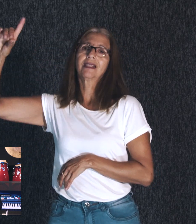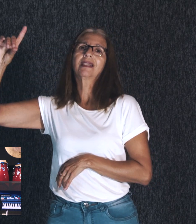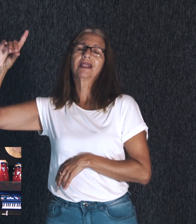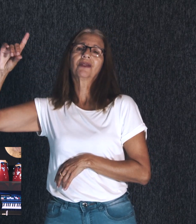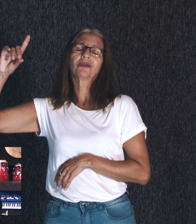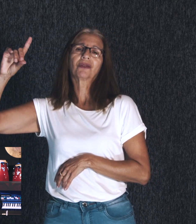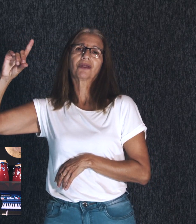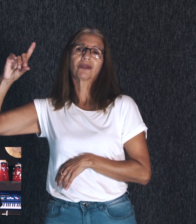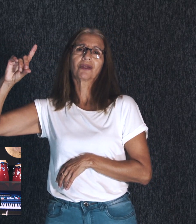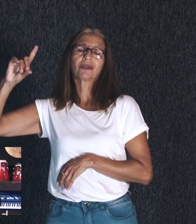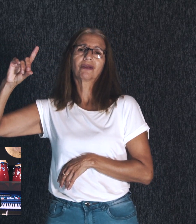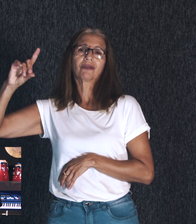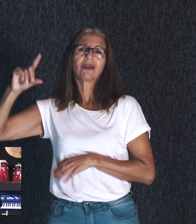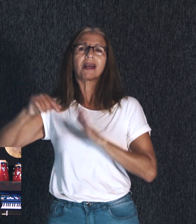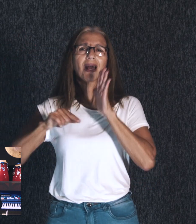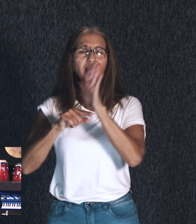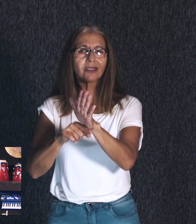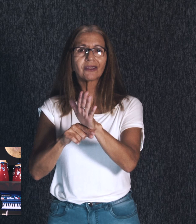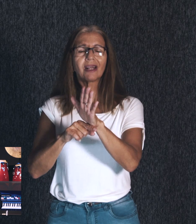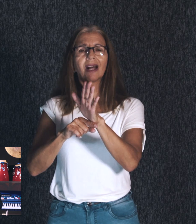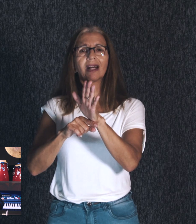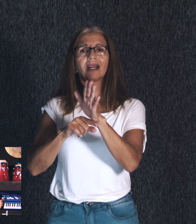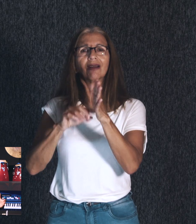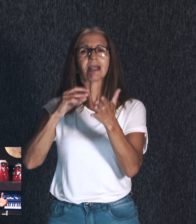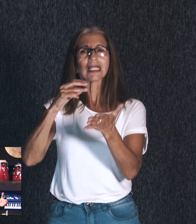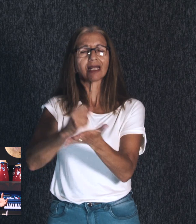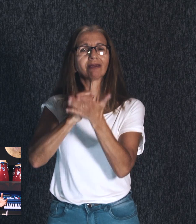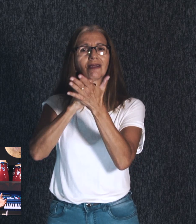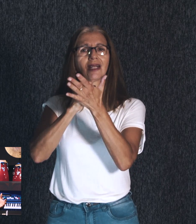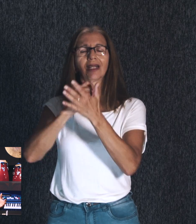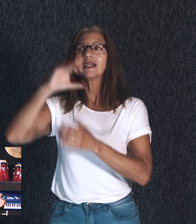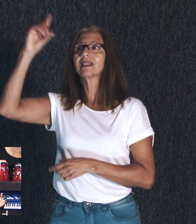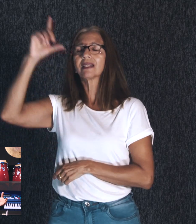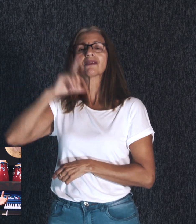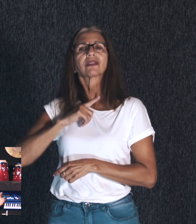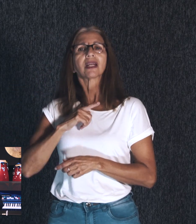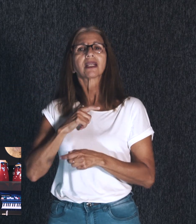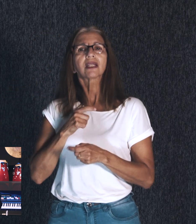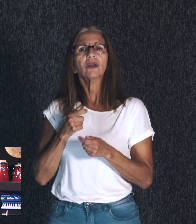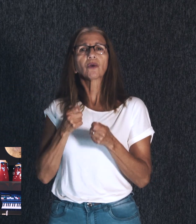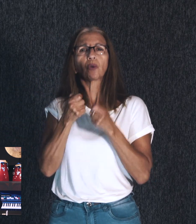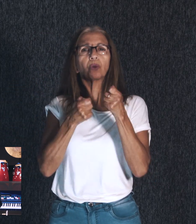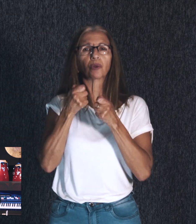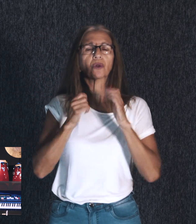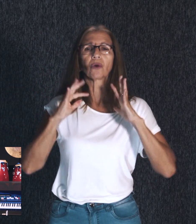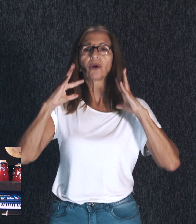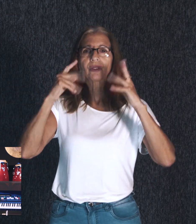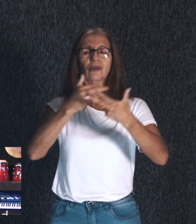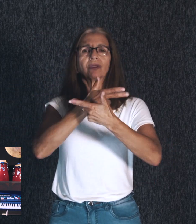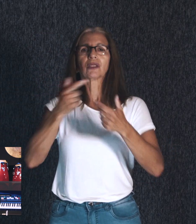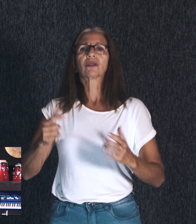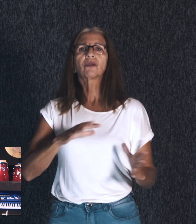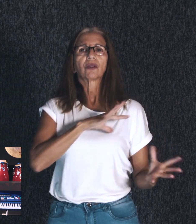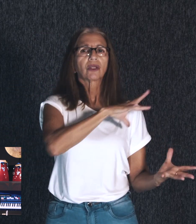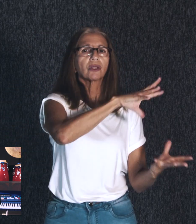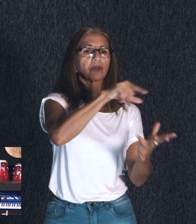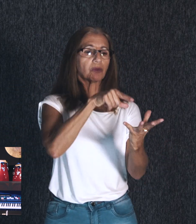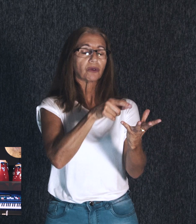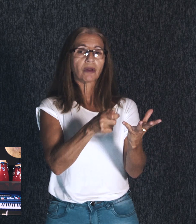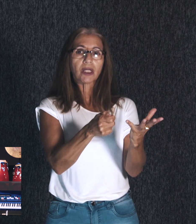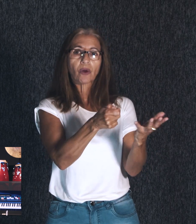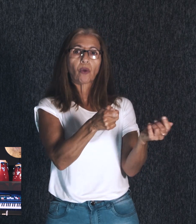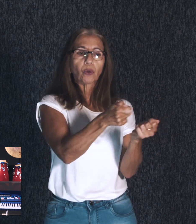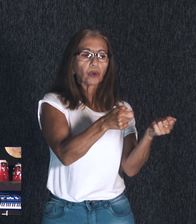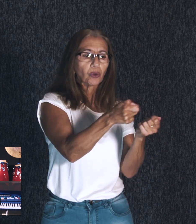nele. Confie neste Pai que tem o controle de todas as coisas, que tem o mundo em suas mãos, que tem a